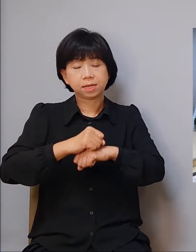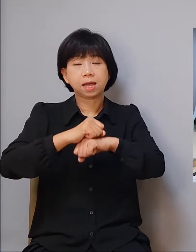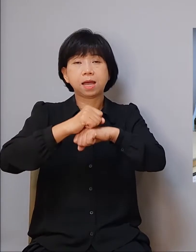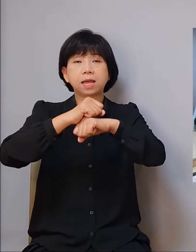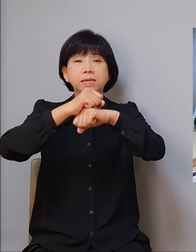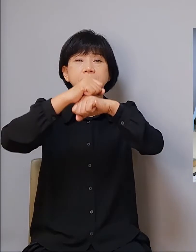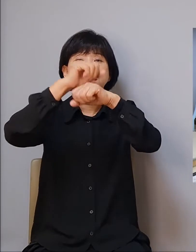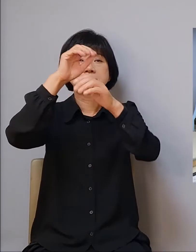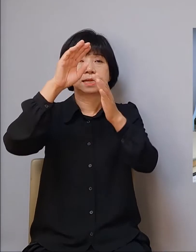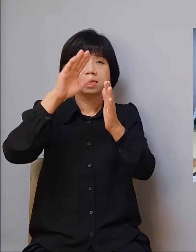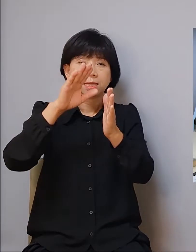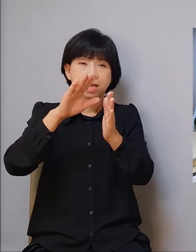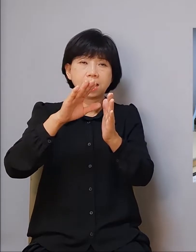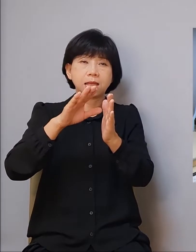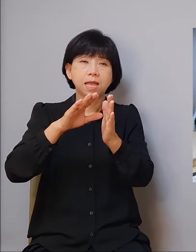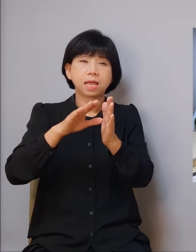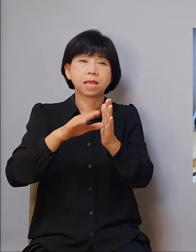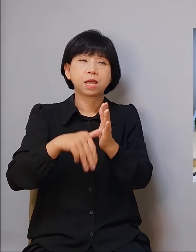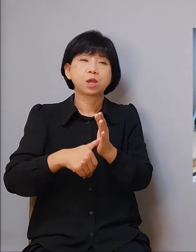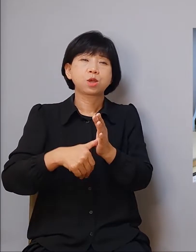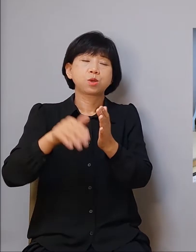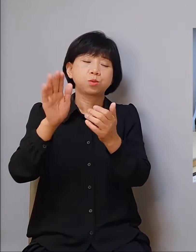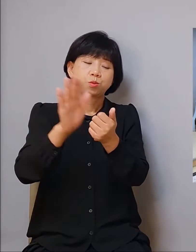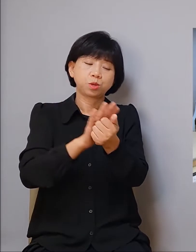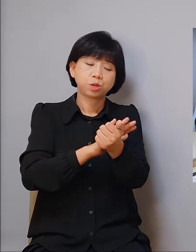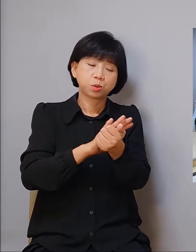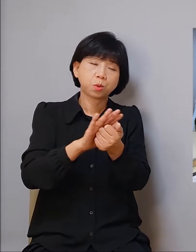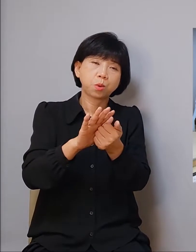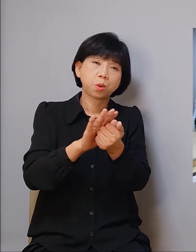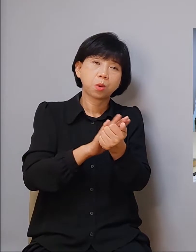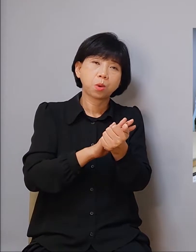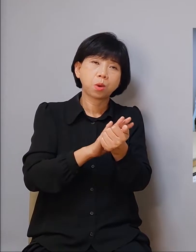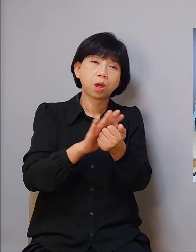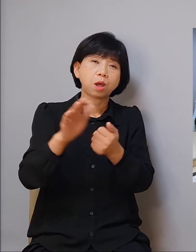근심 쌓일 때